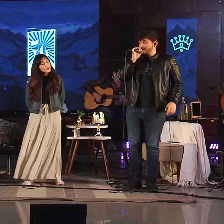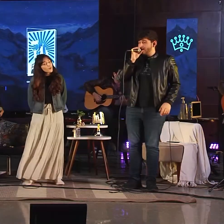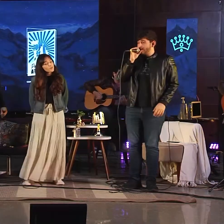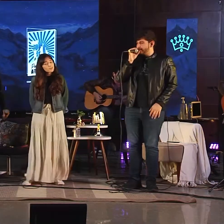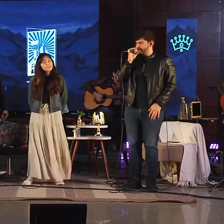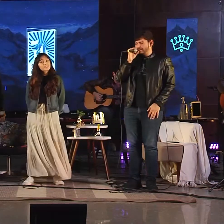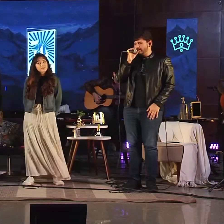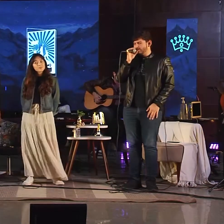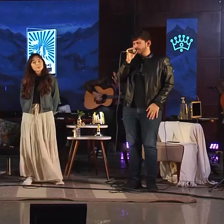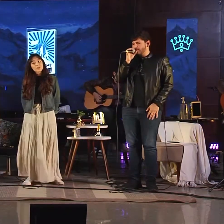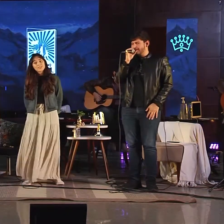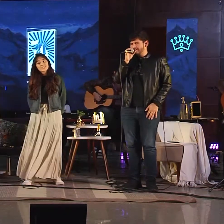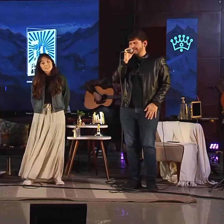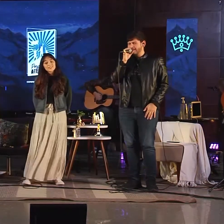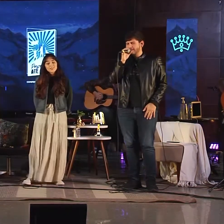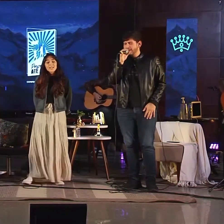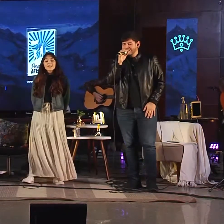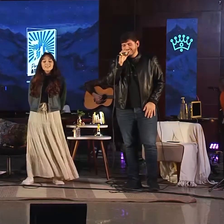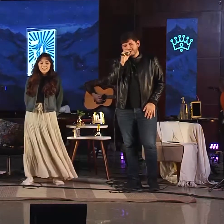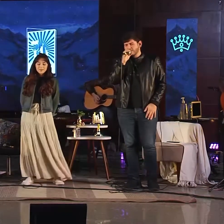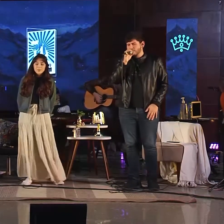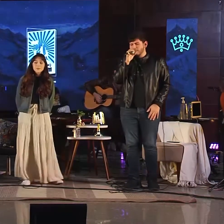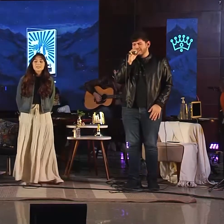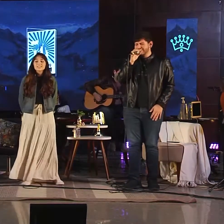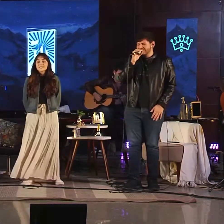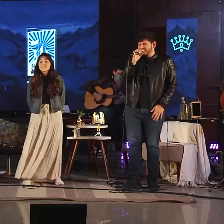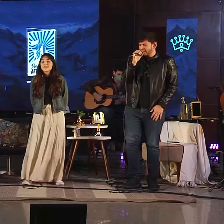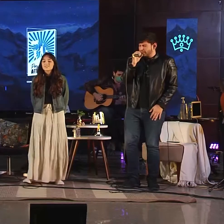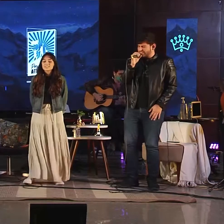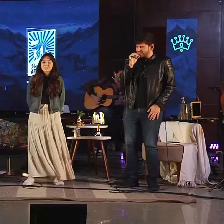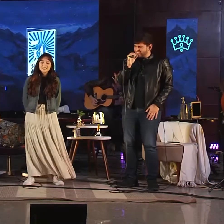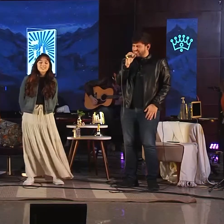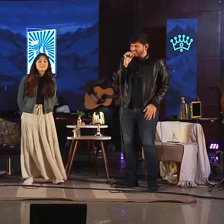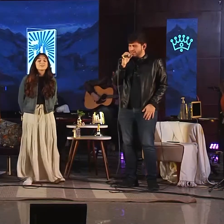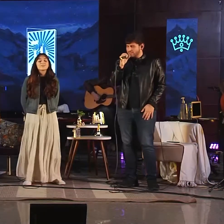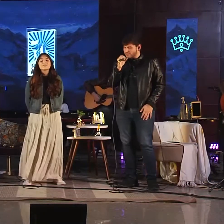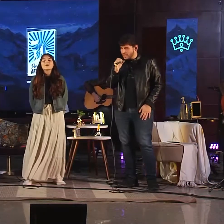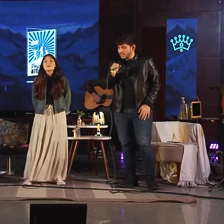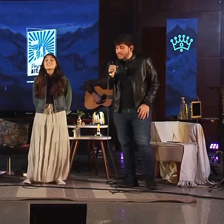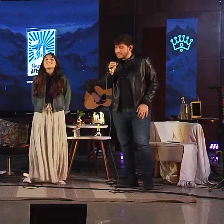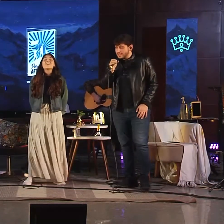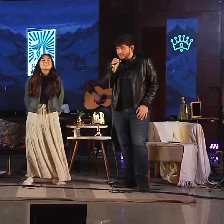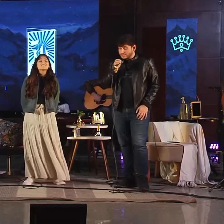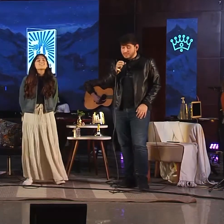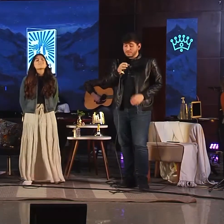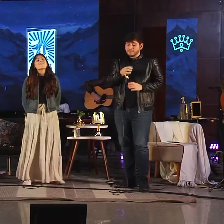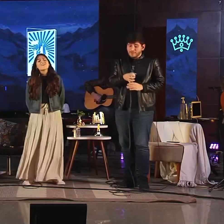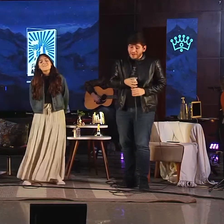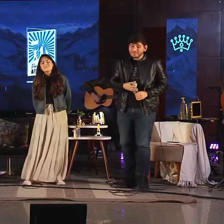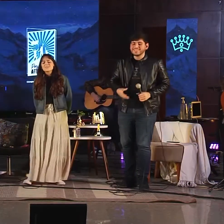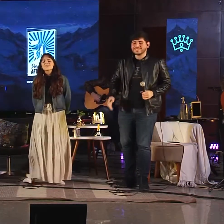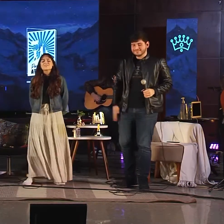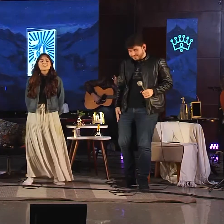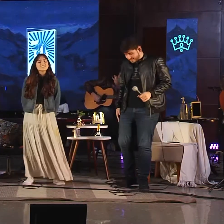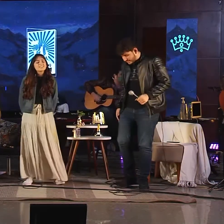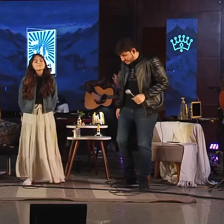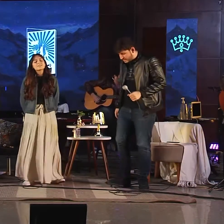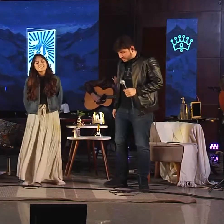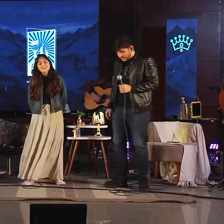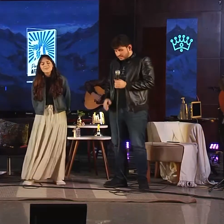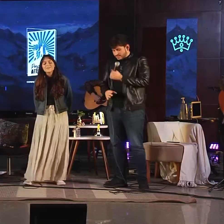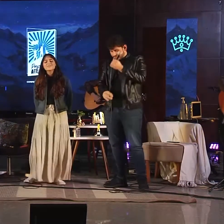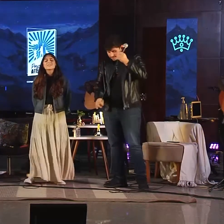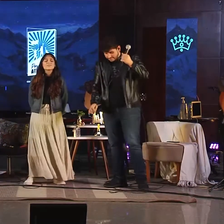Desejo enorme tem Deus no coração, dar ao homem grande salvação. Tê-lo se conforme em vida